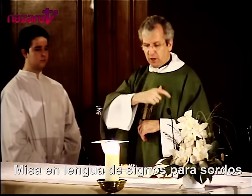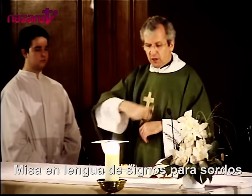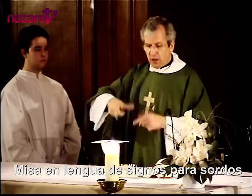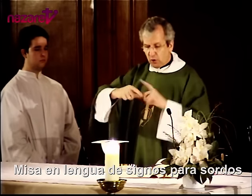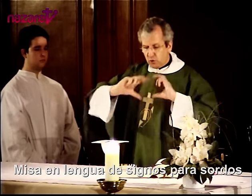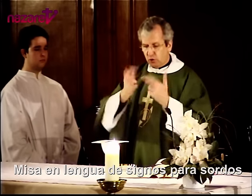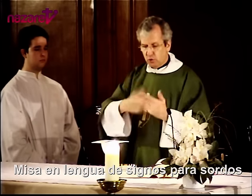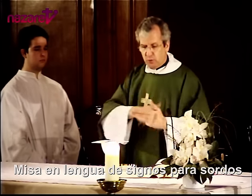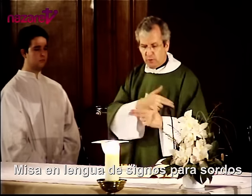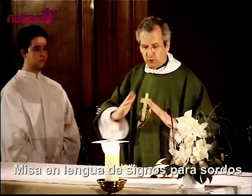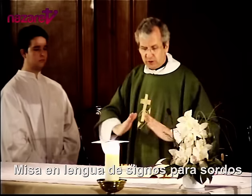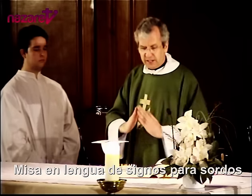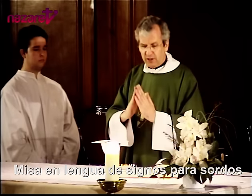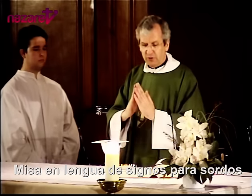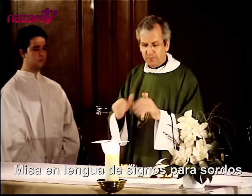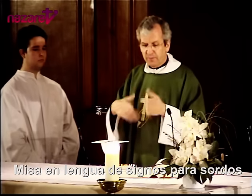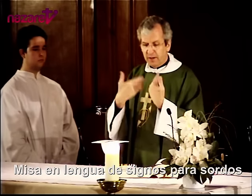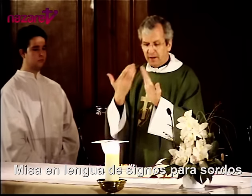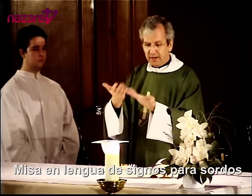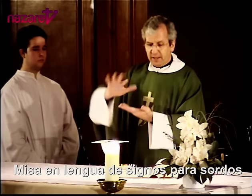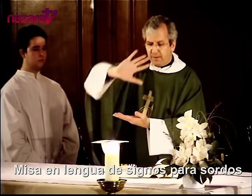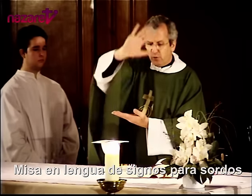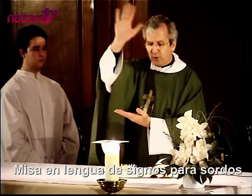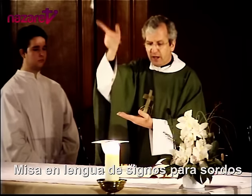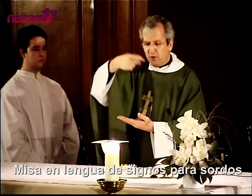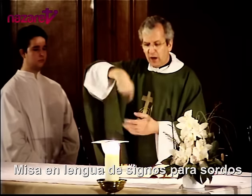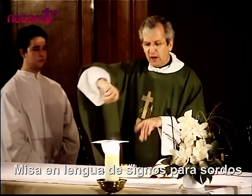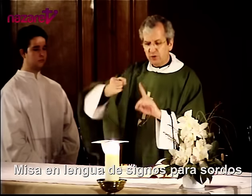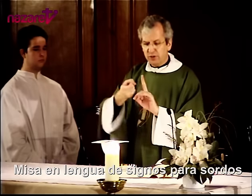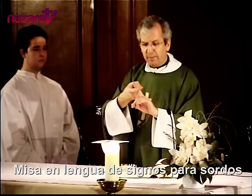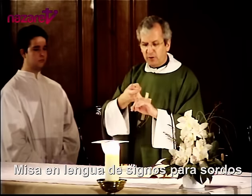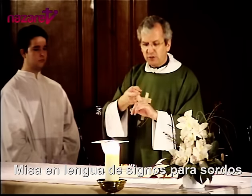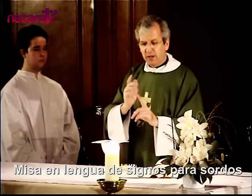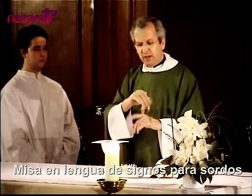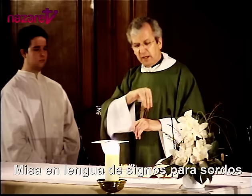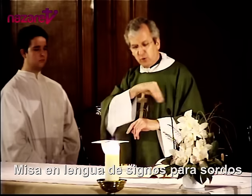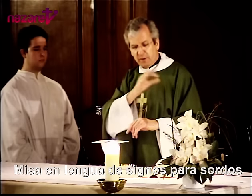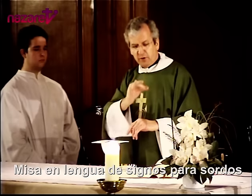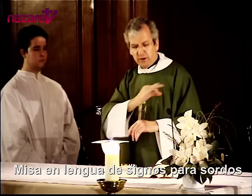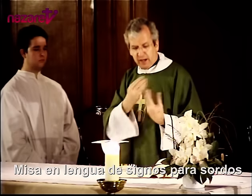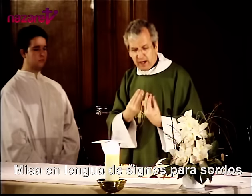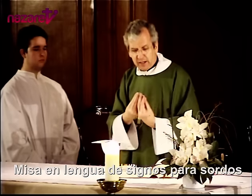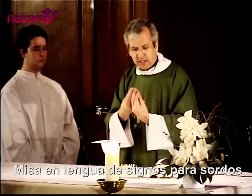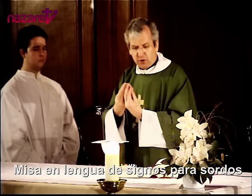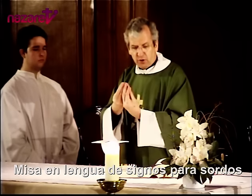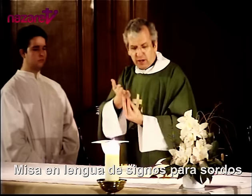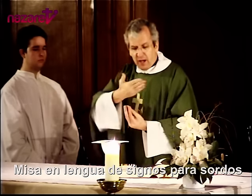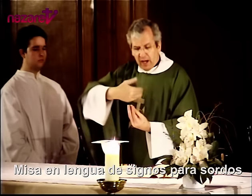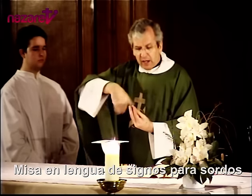y con todo tu pueblo santo. Recibe en tu reino a nuestros hermanos que durmieron en el Señor, a todos